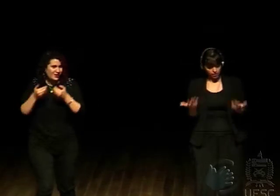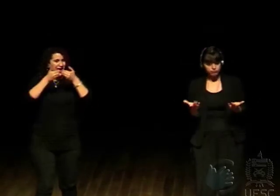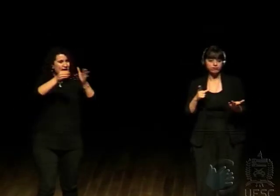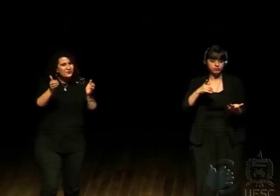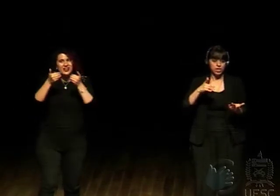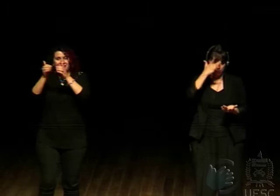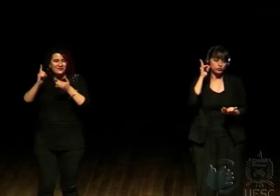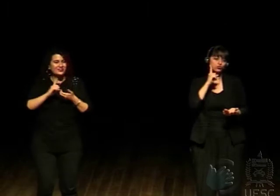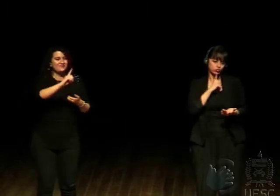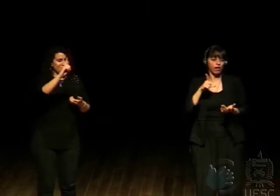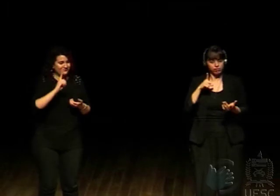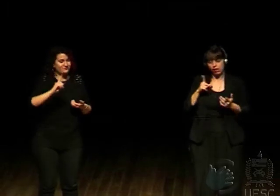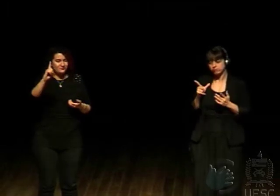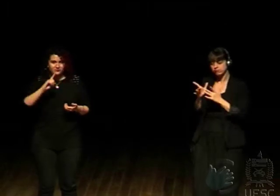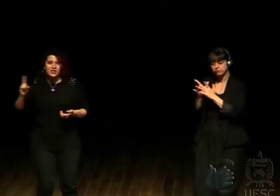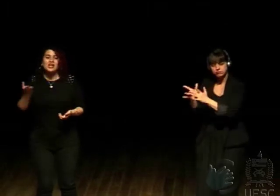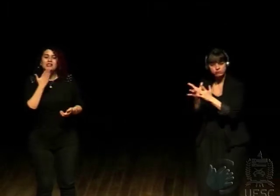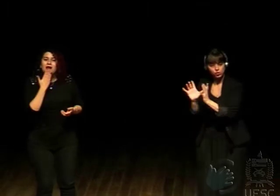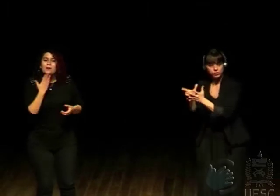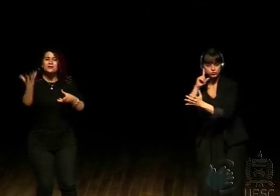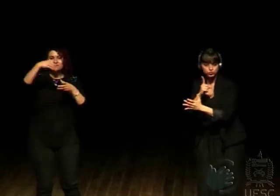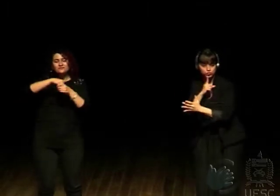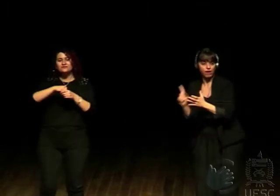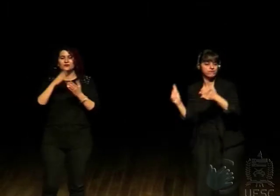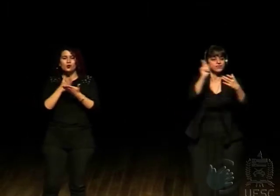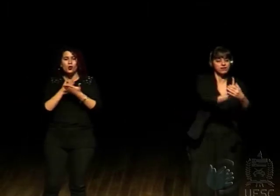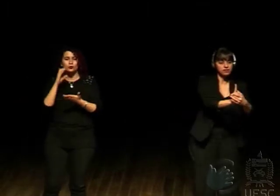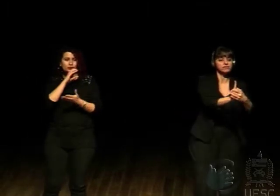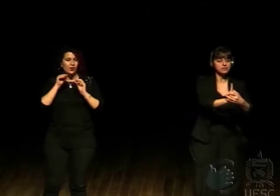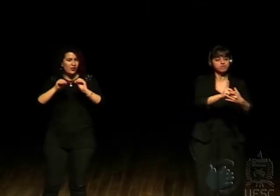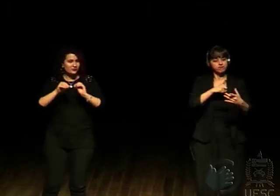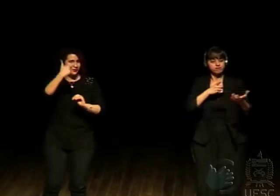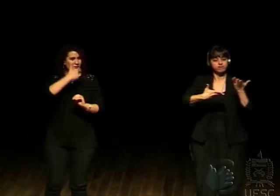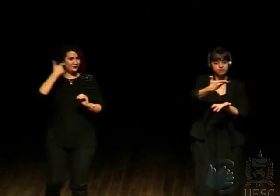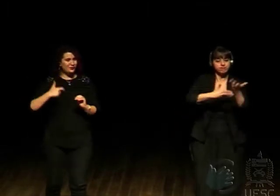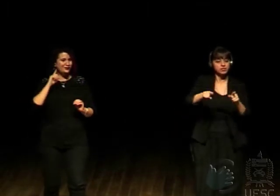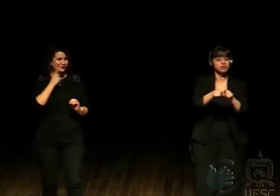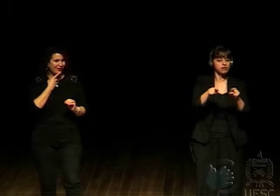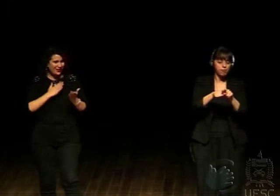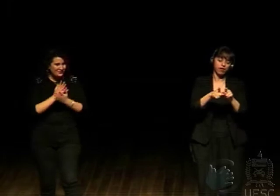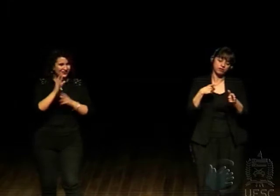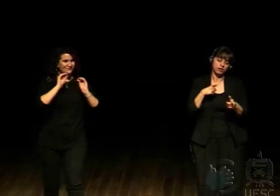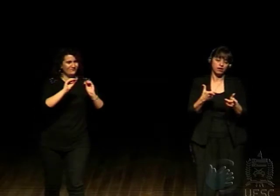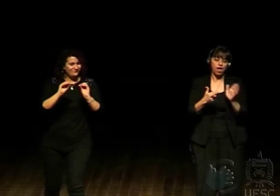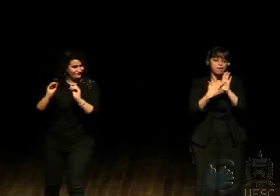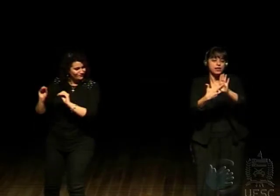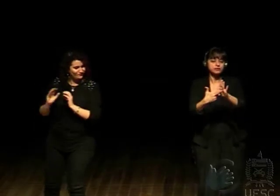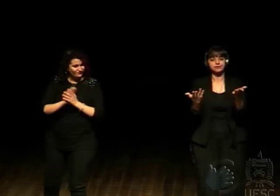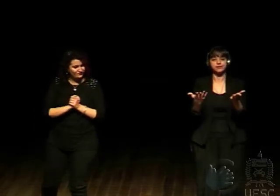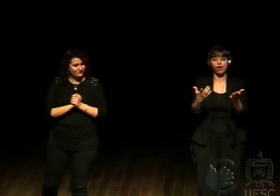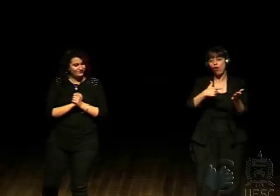Esta persona sorda hizo el vínculo con la comunidad sorda y a su vez, paralelamente, en otras instituciones de educación superior, por